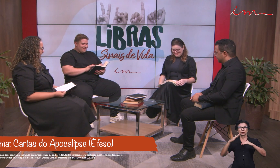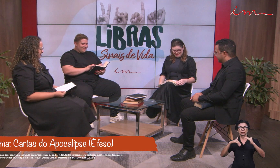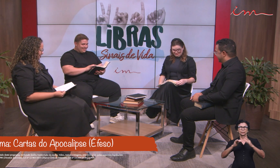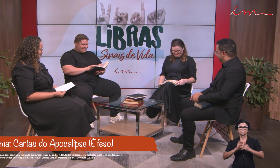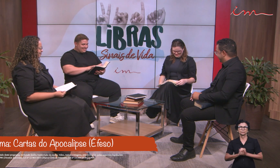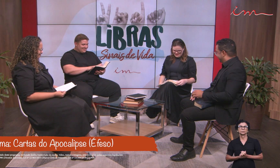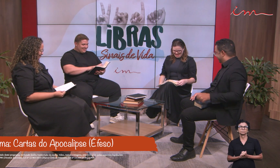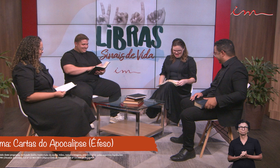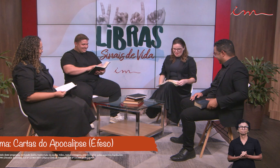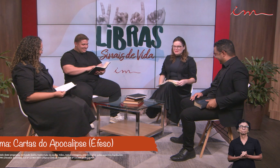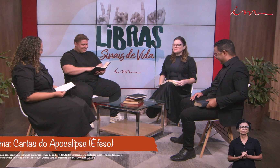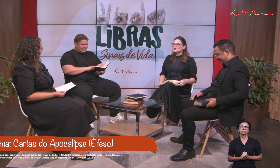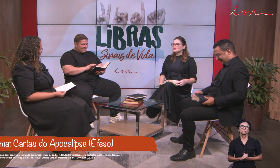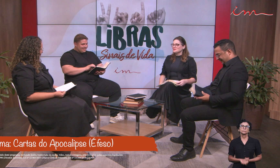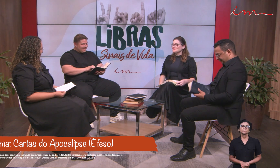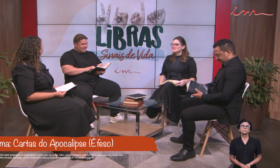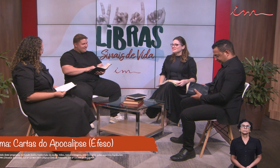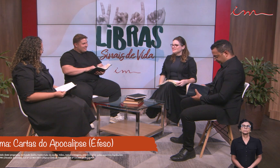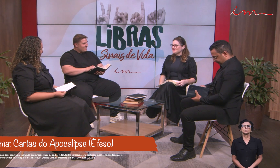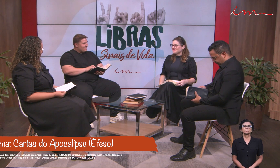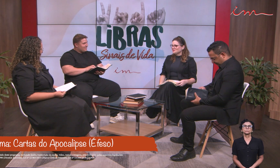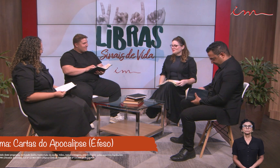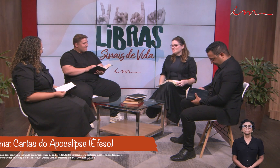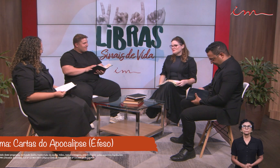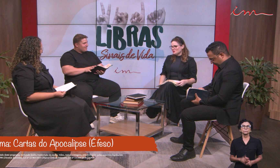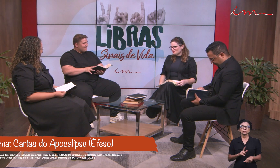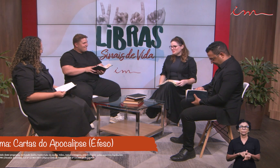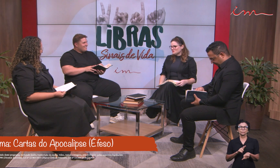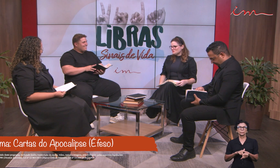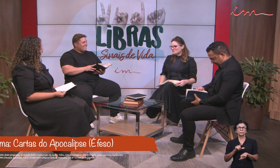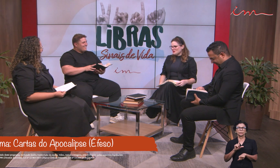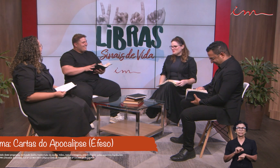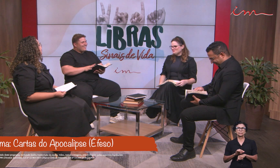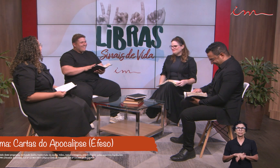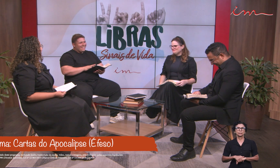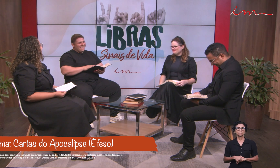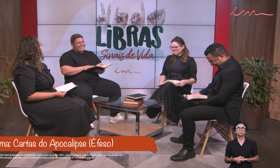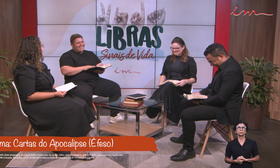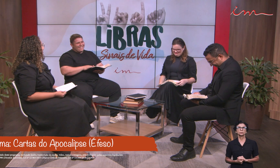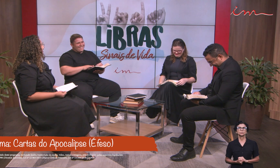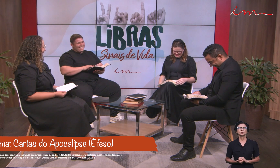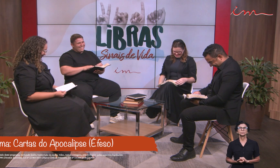conseguiria. Exatamente. Mas o nosso tempo ele está se encerrando e nós estamos só no versículo 1º.